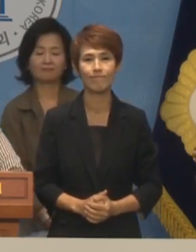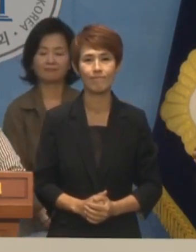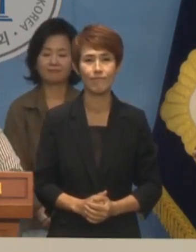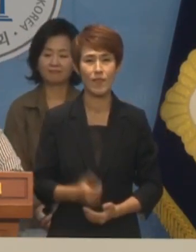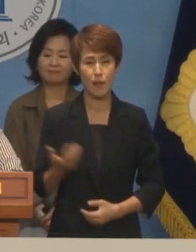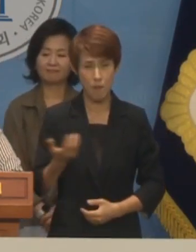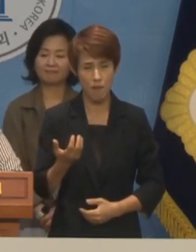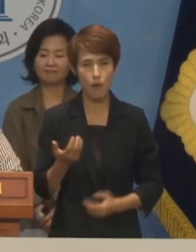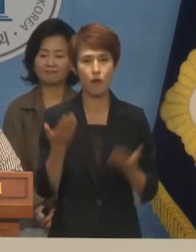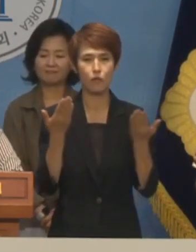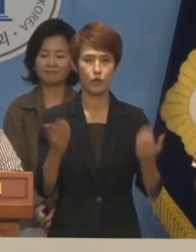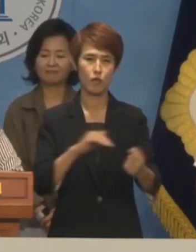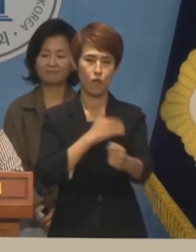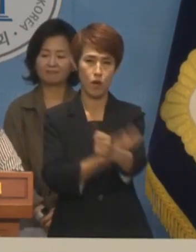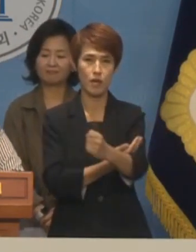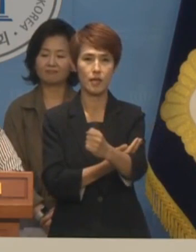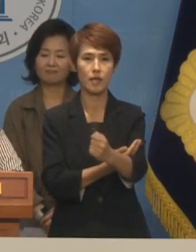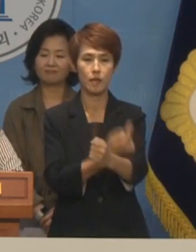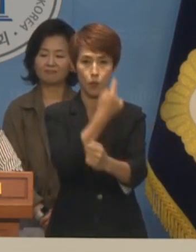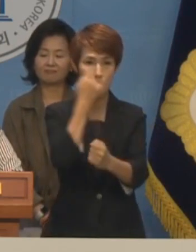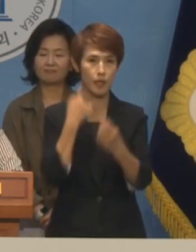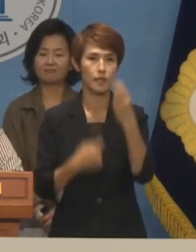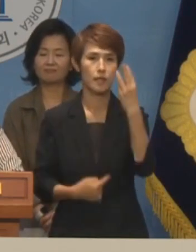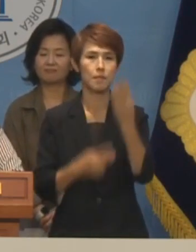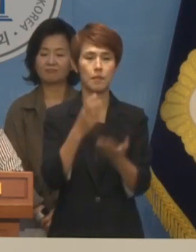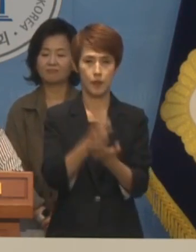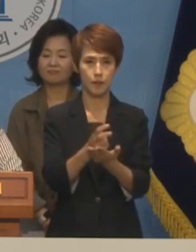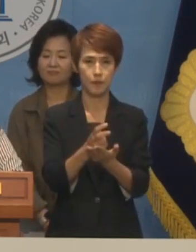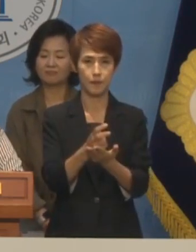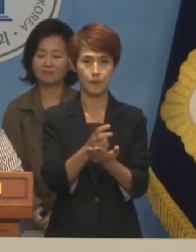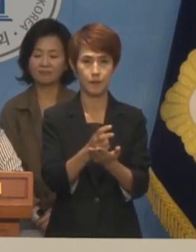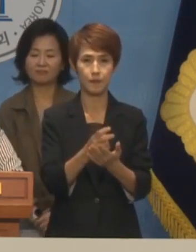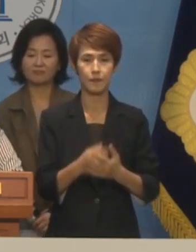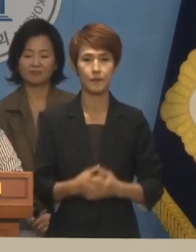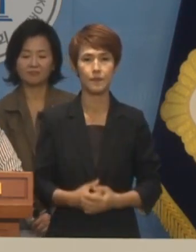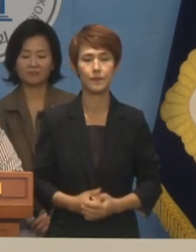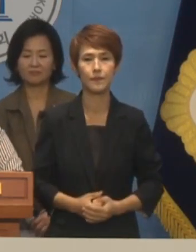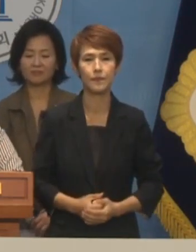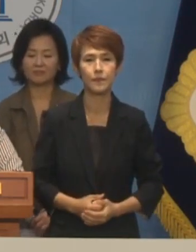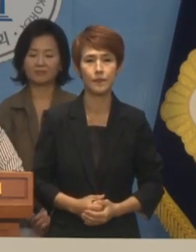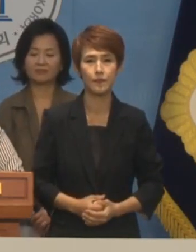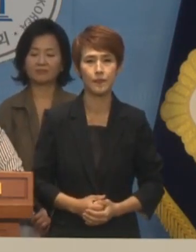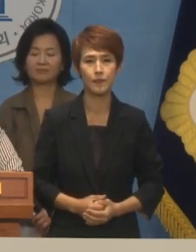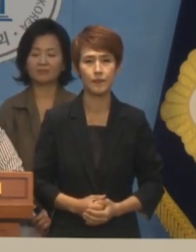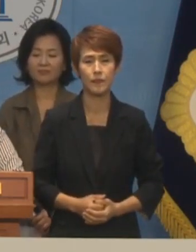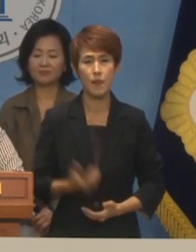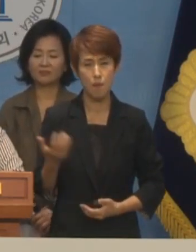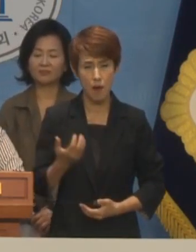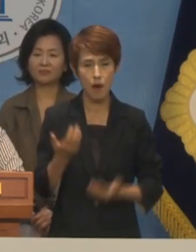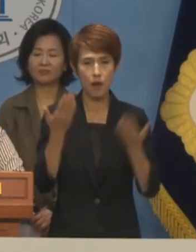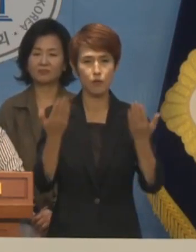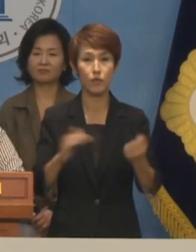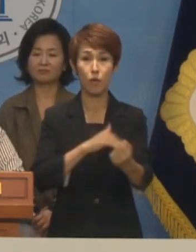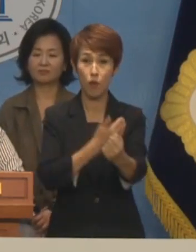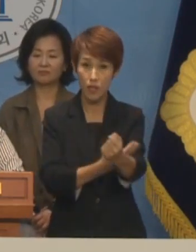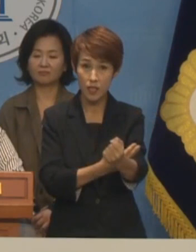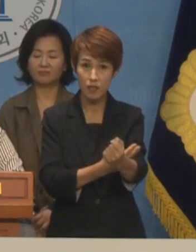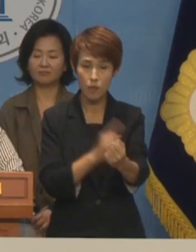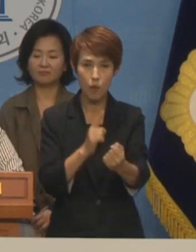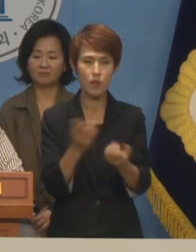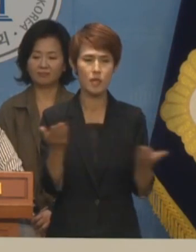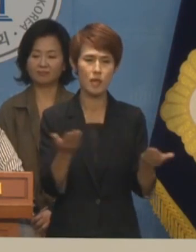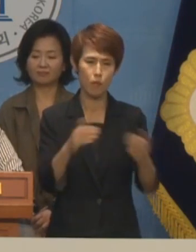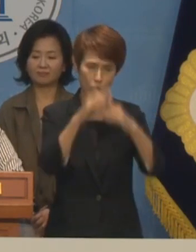아프면 쉴 권리 보장 3법 발의 기자회견문. 아프면 쉴 권리는 일하는